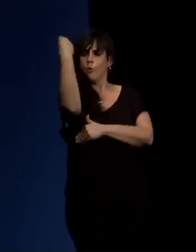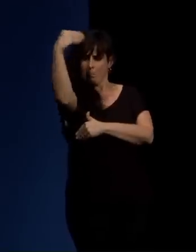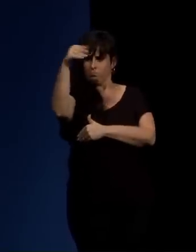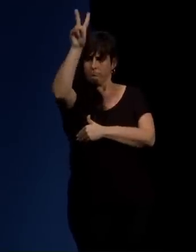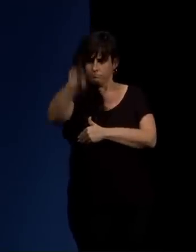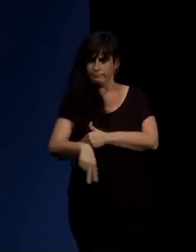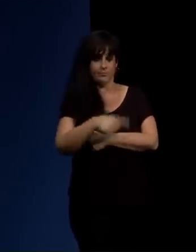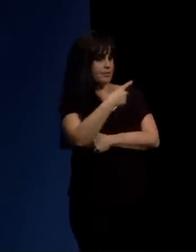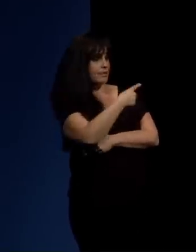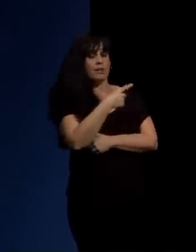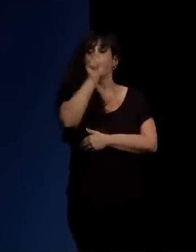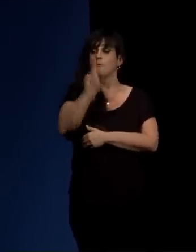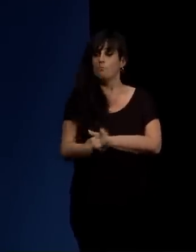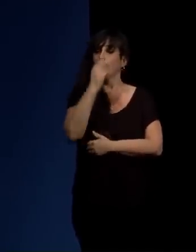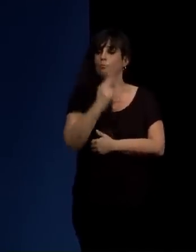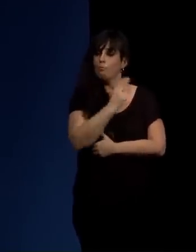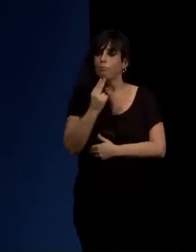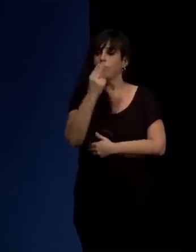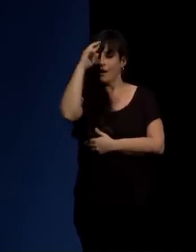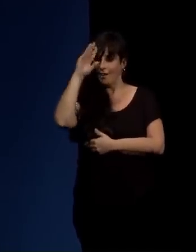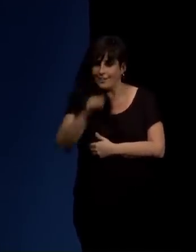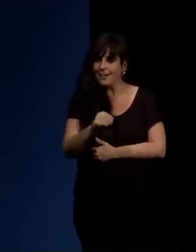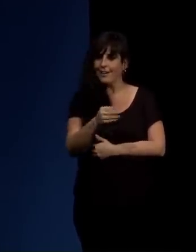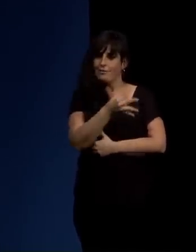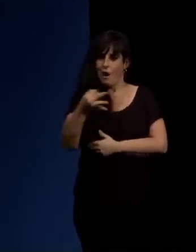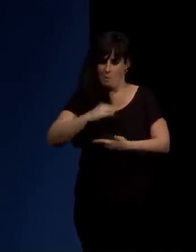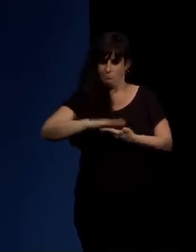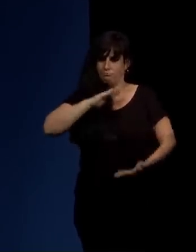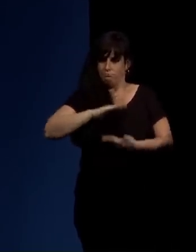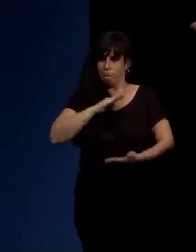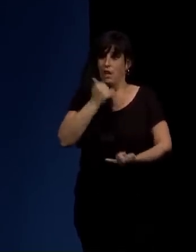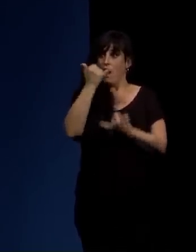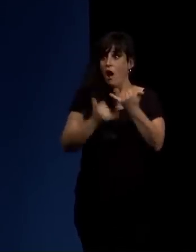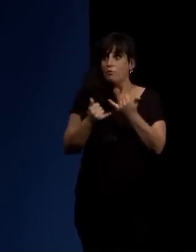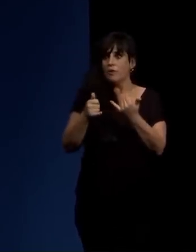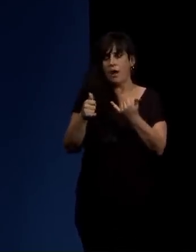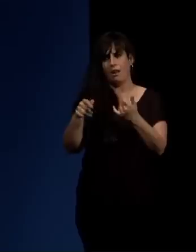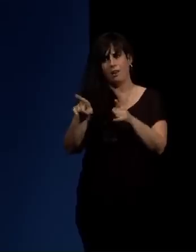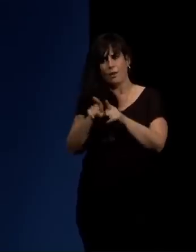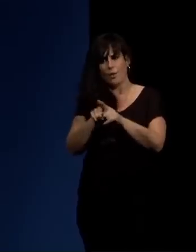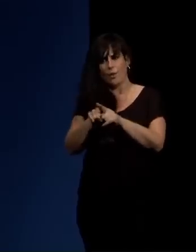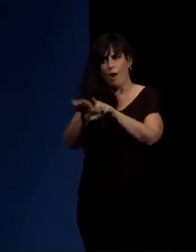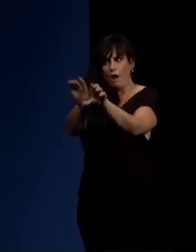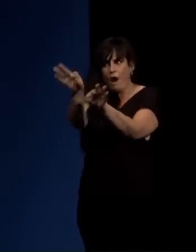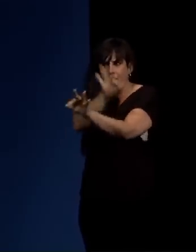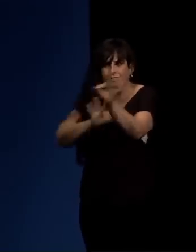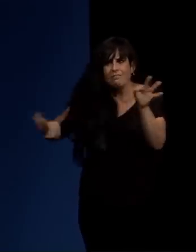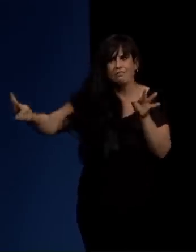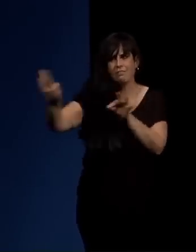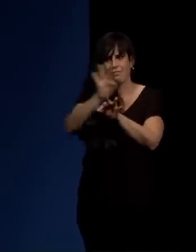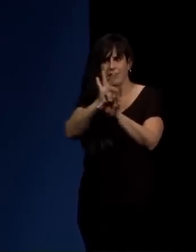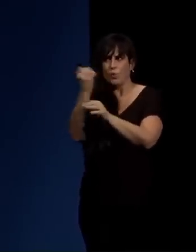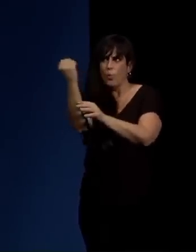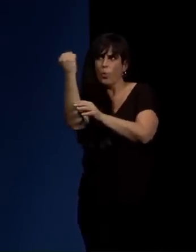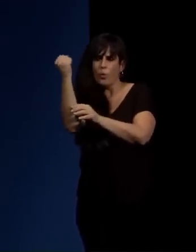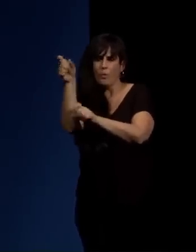unha das moitas persoas con compromiso, con intelixencia, con talento, que estaba apartada dos circuitos do poder neste país, que só estaban os mediocres